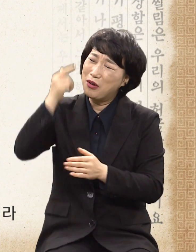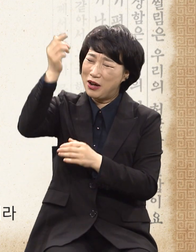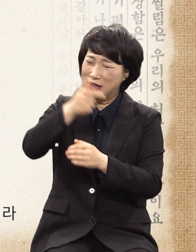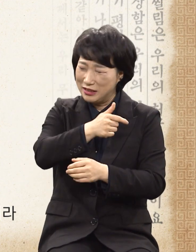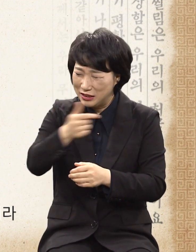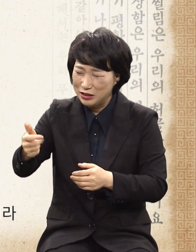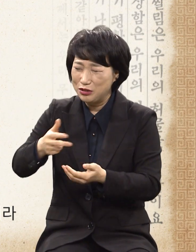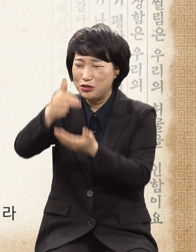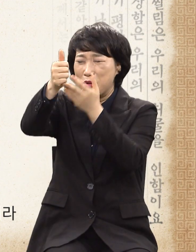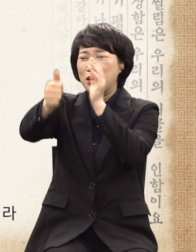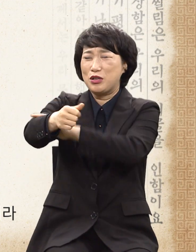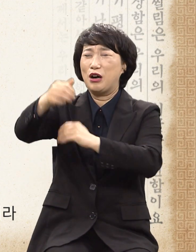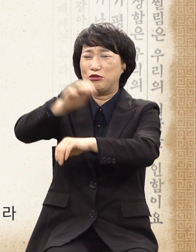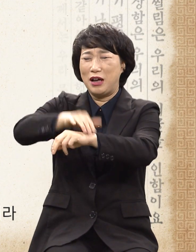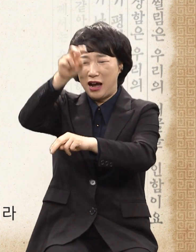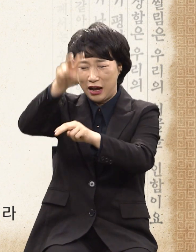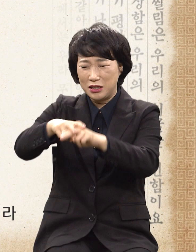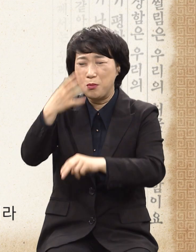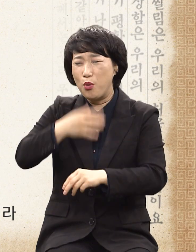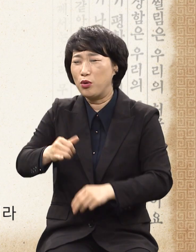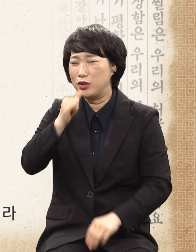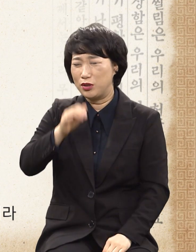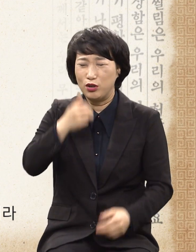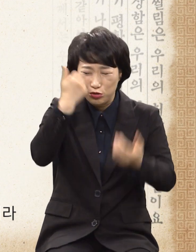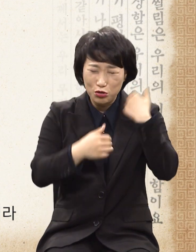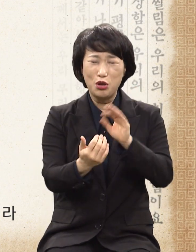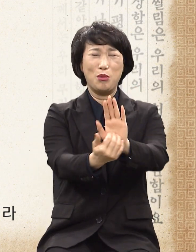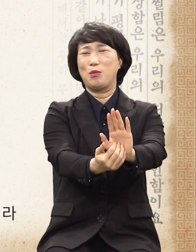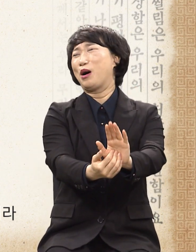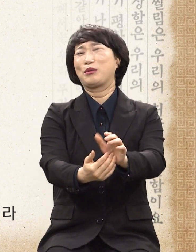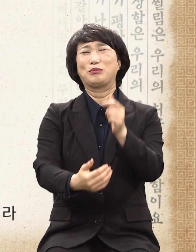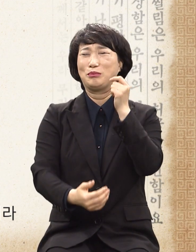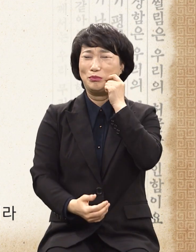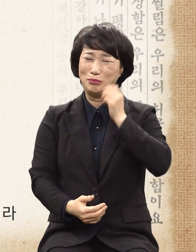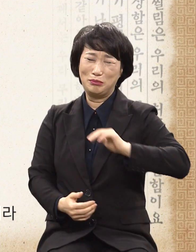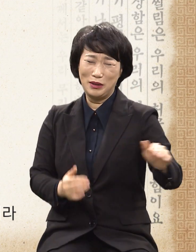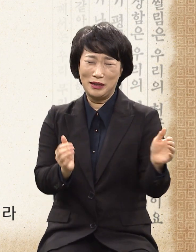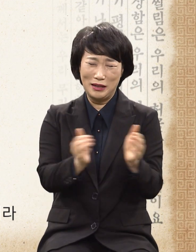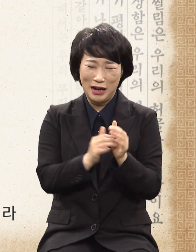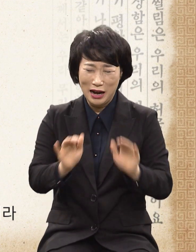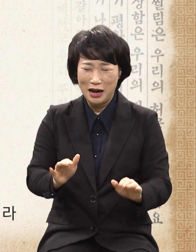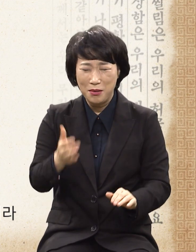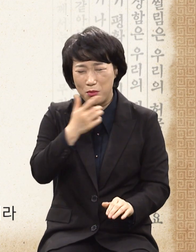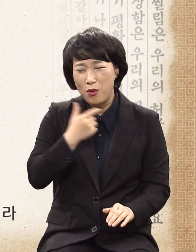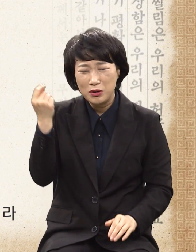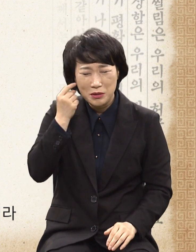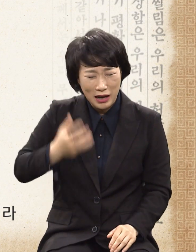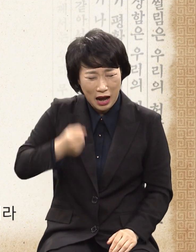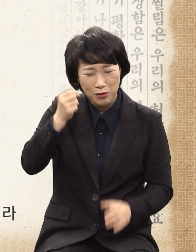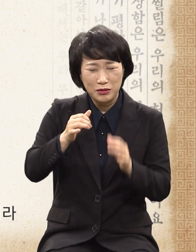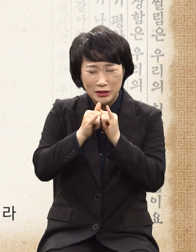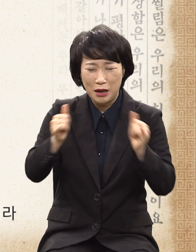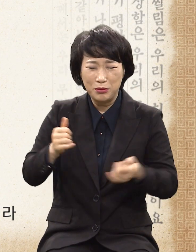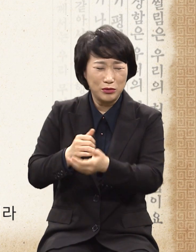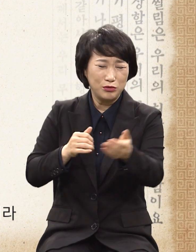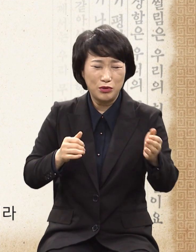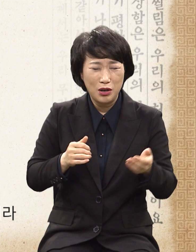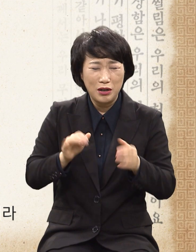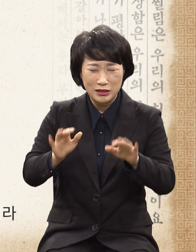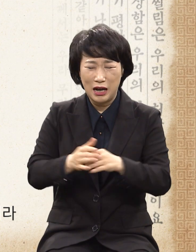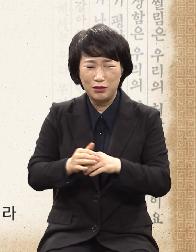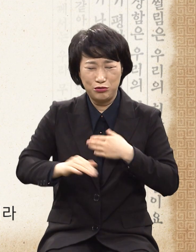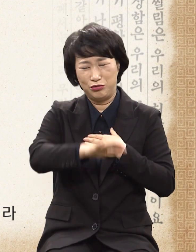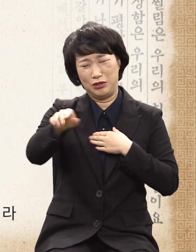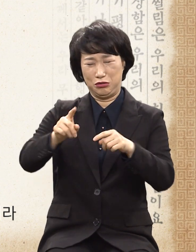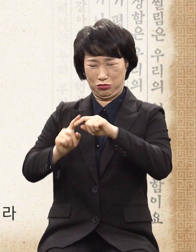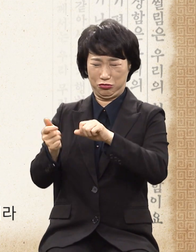주 앞편에 앉는 축복이 있기에 아무도 가로막을 자가 없습니다. 복음 들고 가는 자들은 순교를